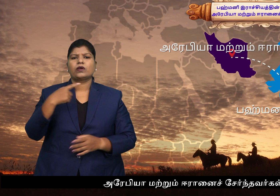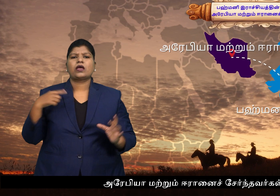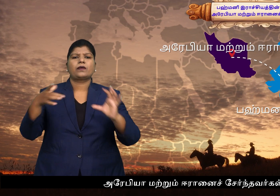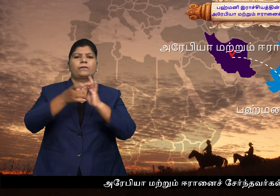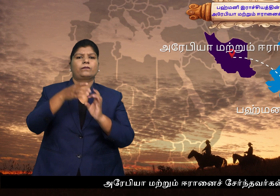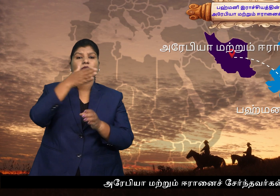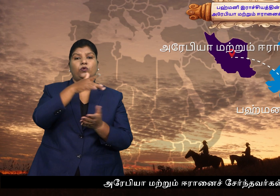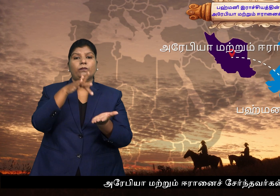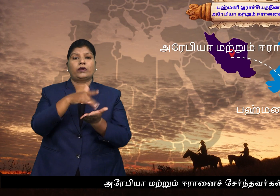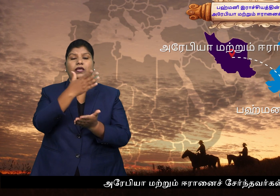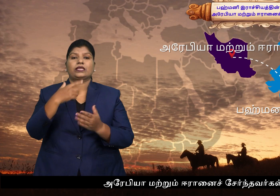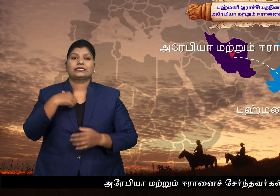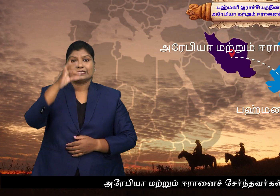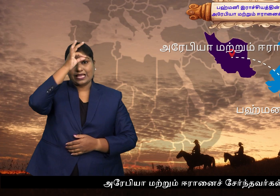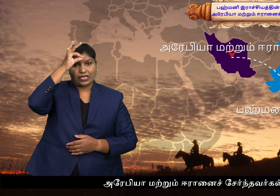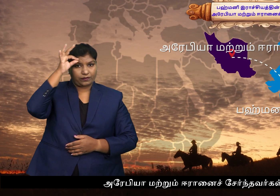சேர்ந்தவர்கள்.